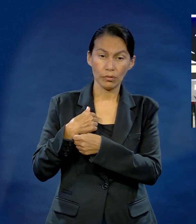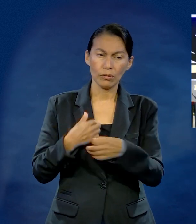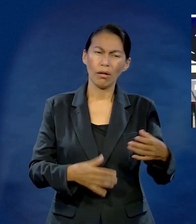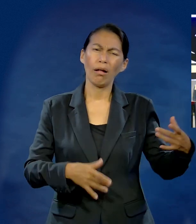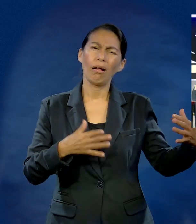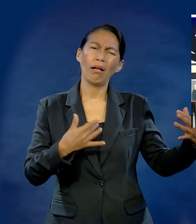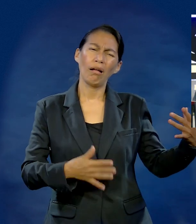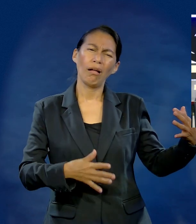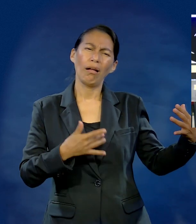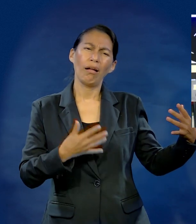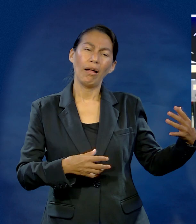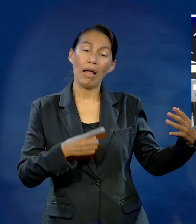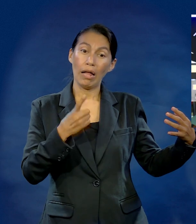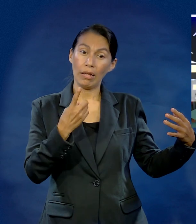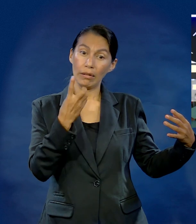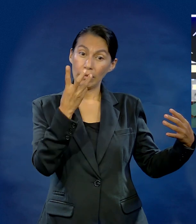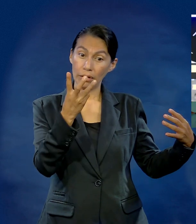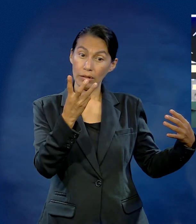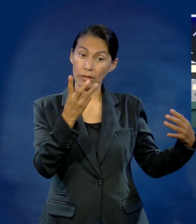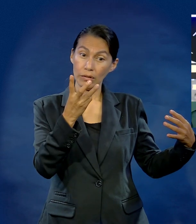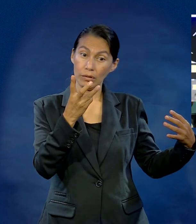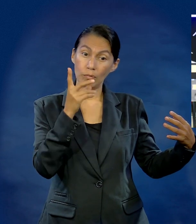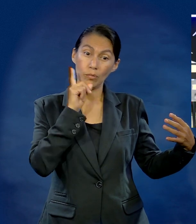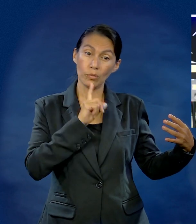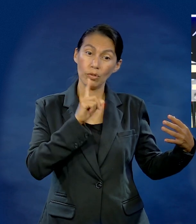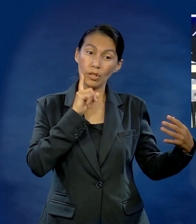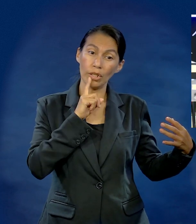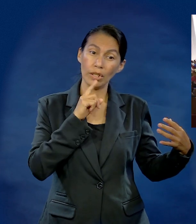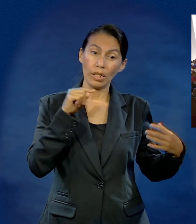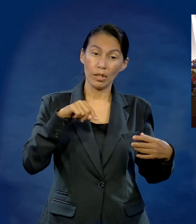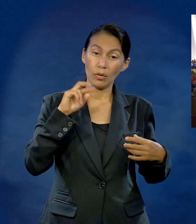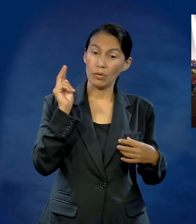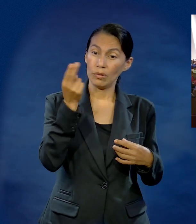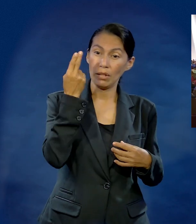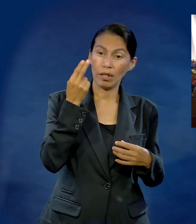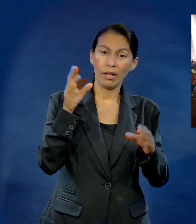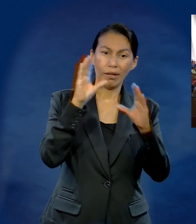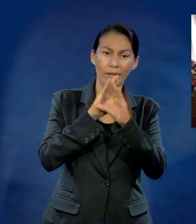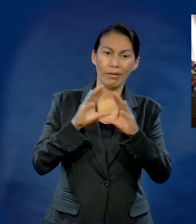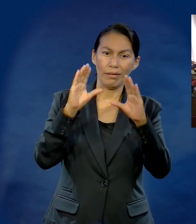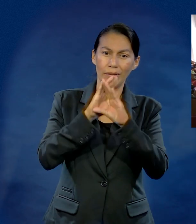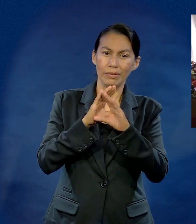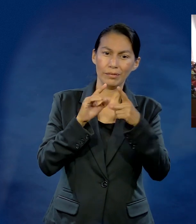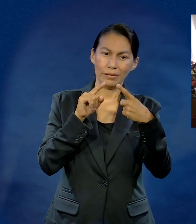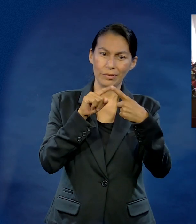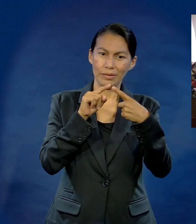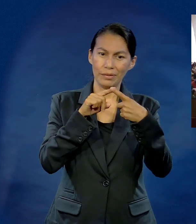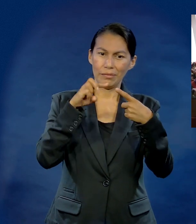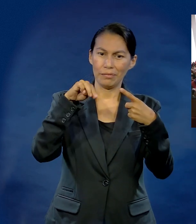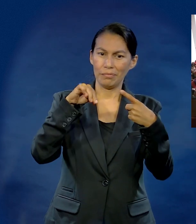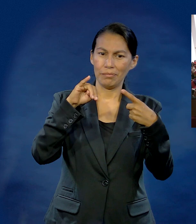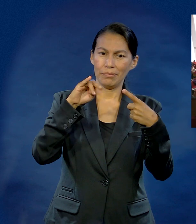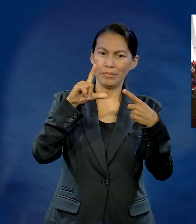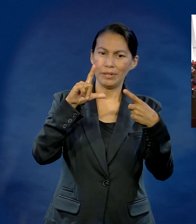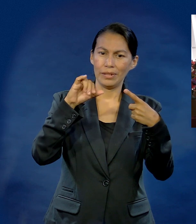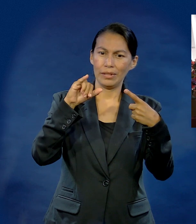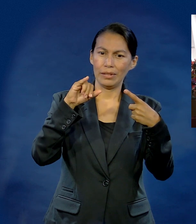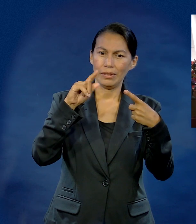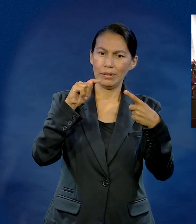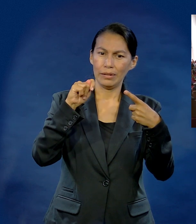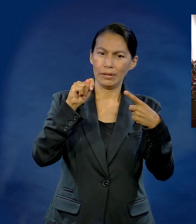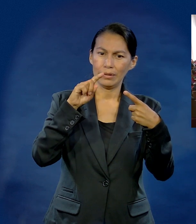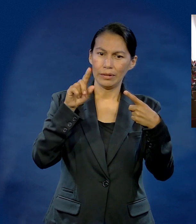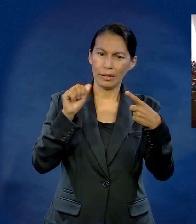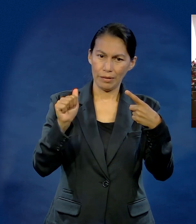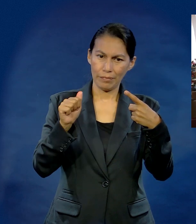vida llena de problemas en algo insoportable. Tocaba con la guitarra este canto para tres muchachas que